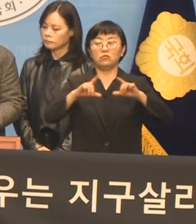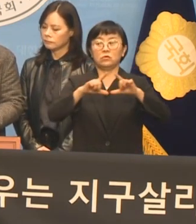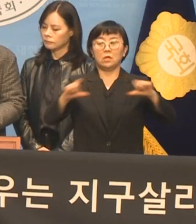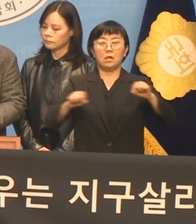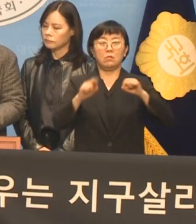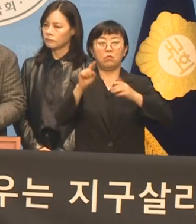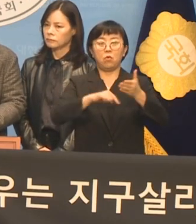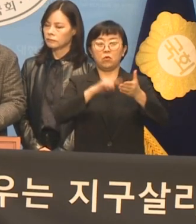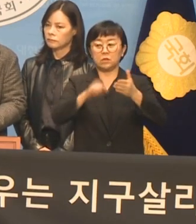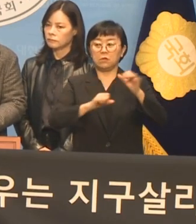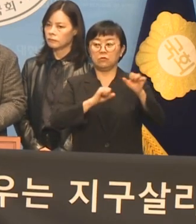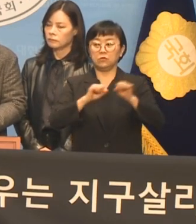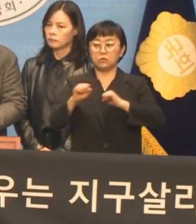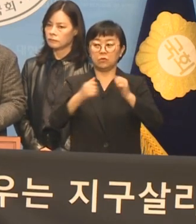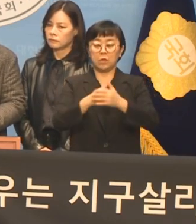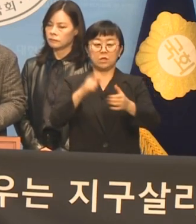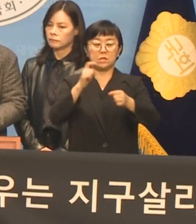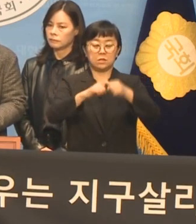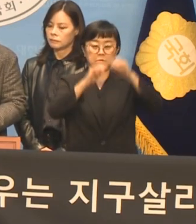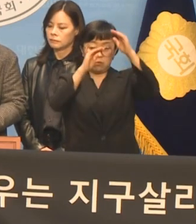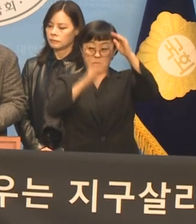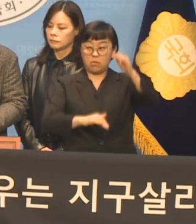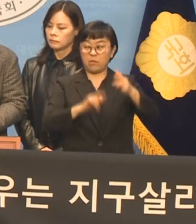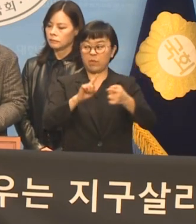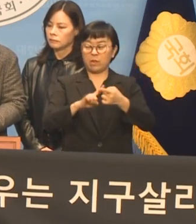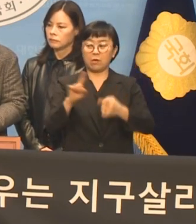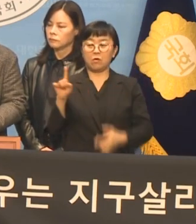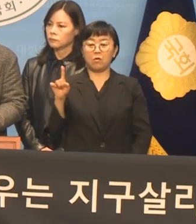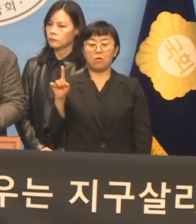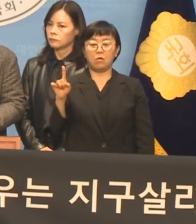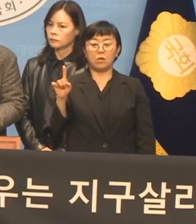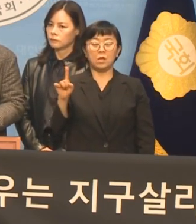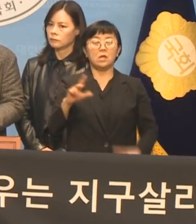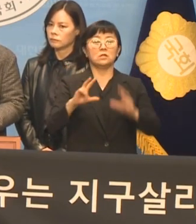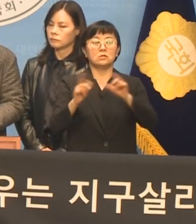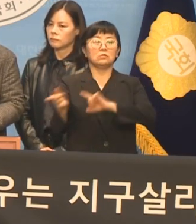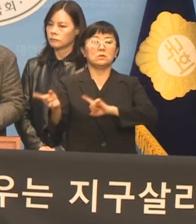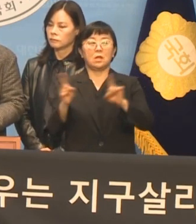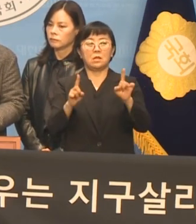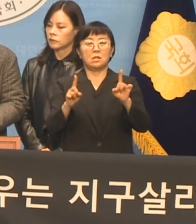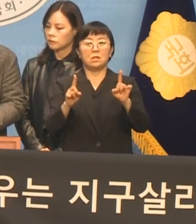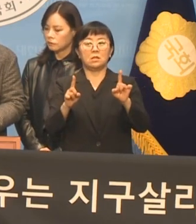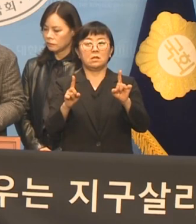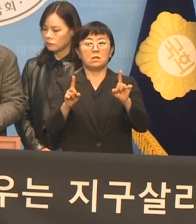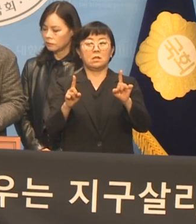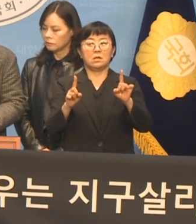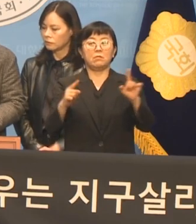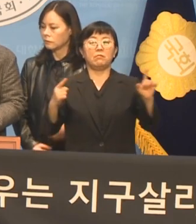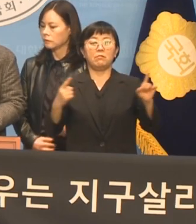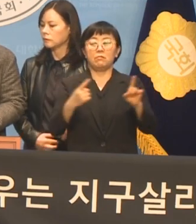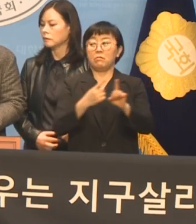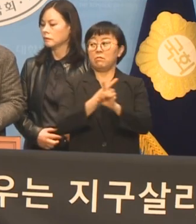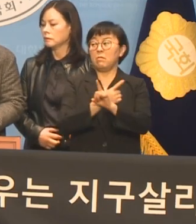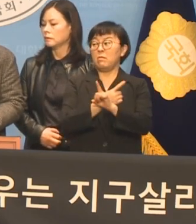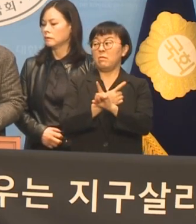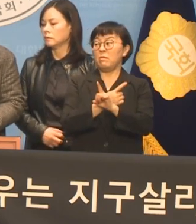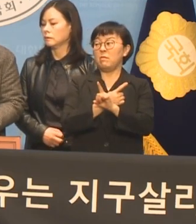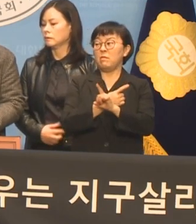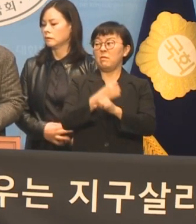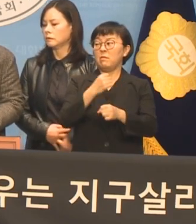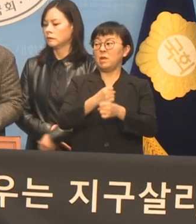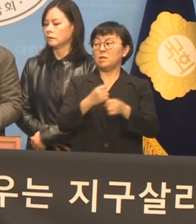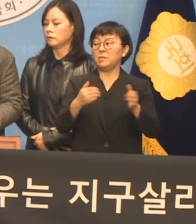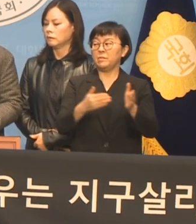국채보상운동의 취지문에 현재 어떤 지구 살리기에 바꿔서